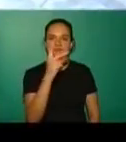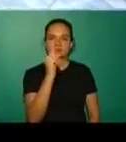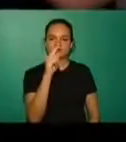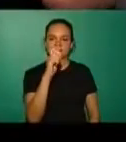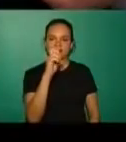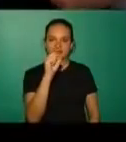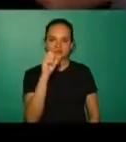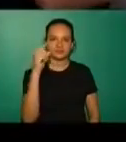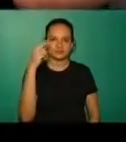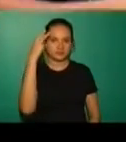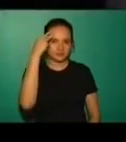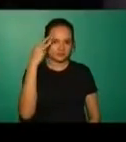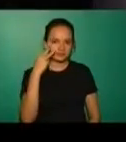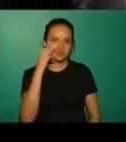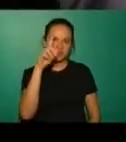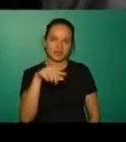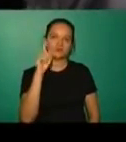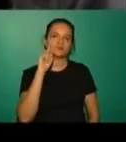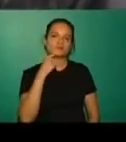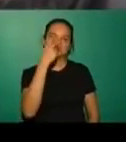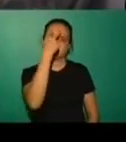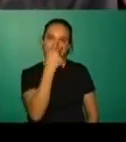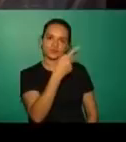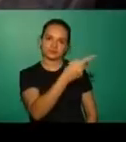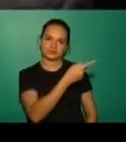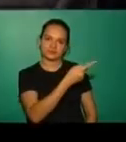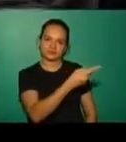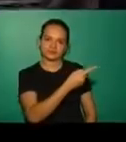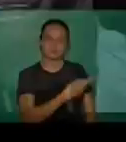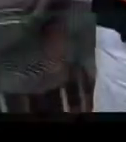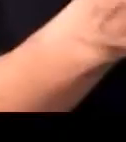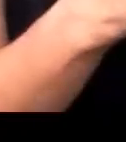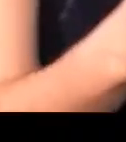Thales e Solange são surdos cegos.